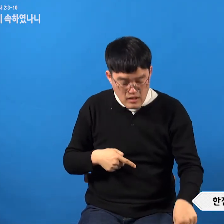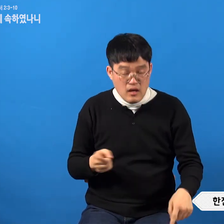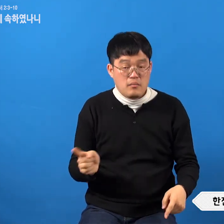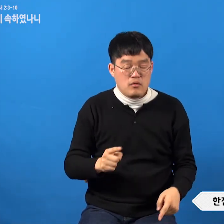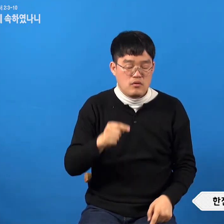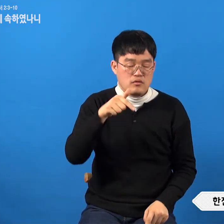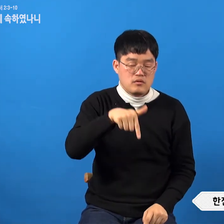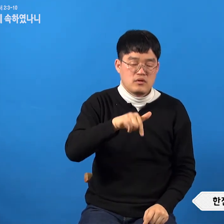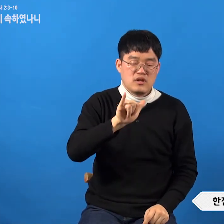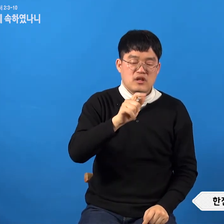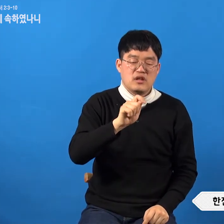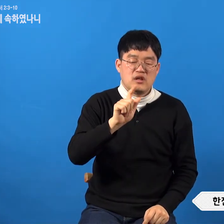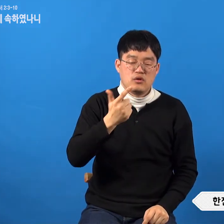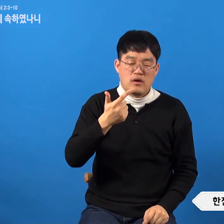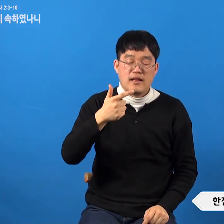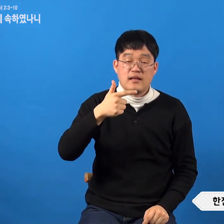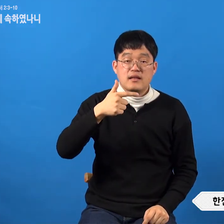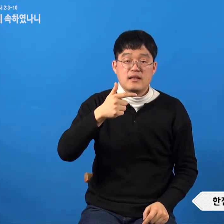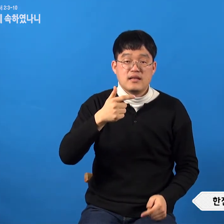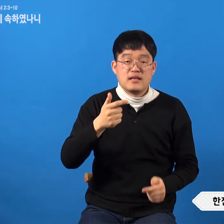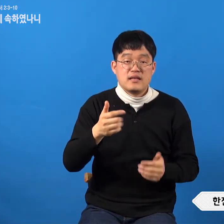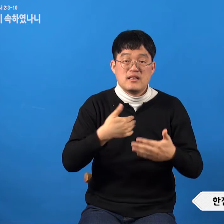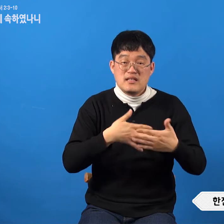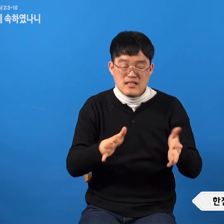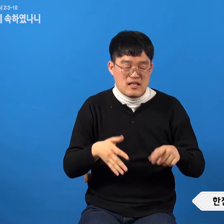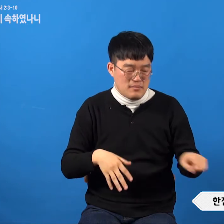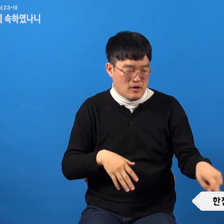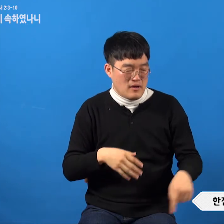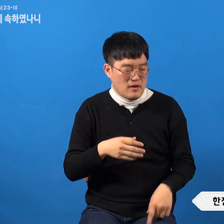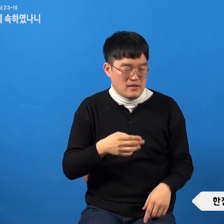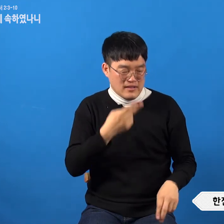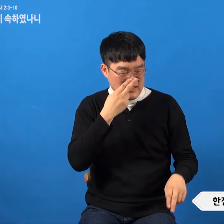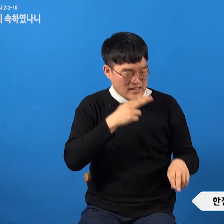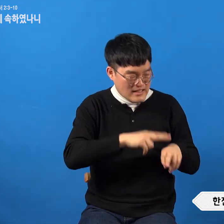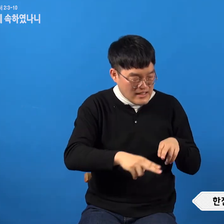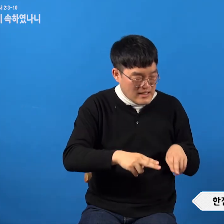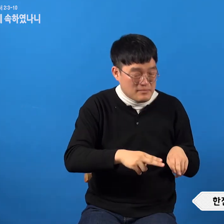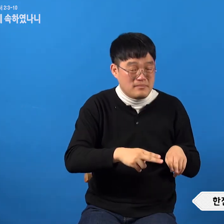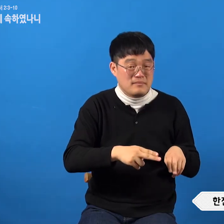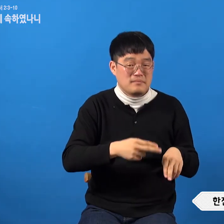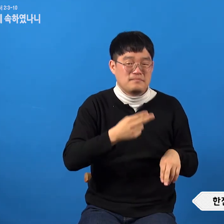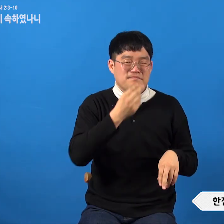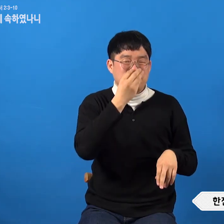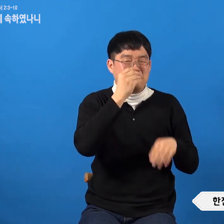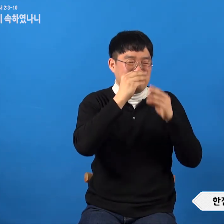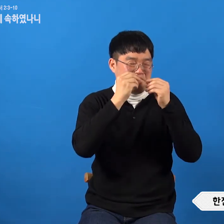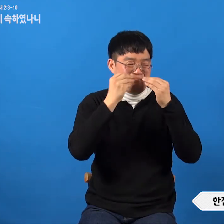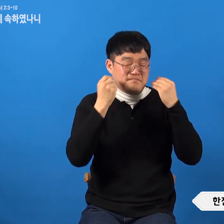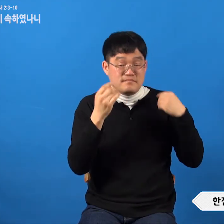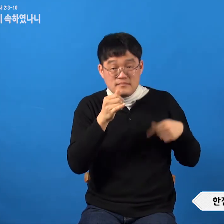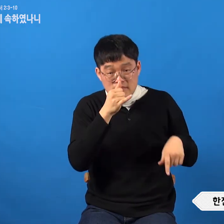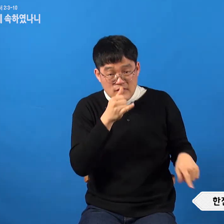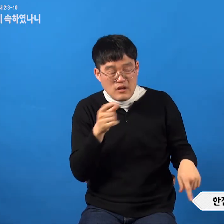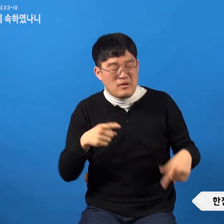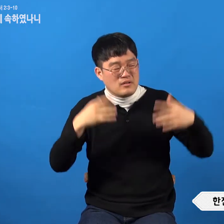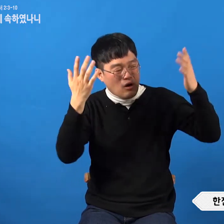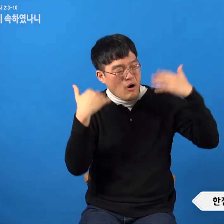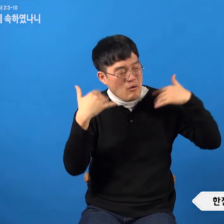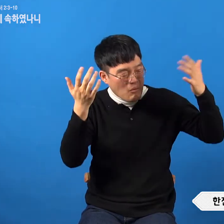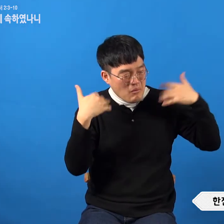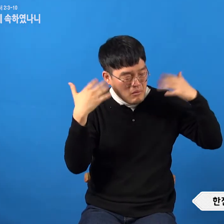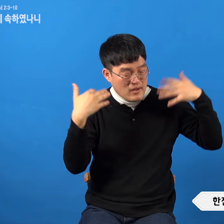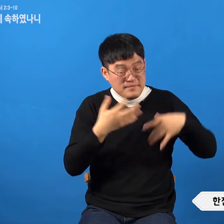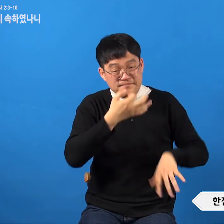내려갔습니다. 거기는 기관실이니까 기름 냄새가 진동을 하고 그리고 너무 그냥 후덥지가